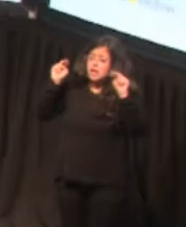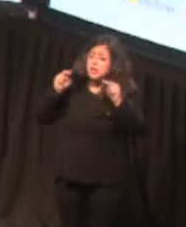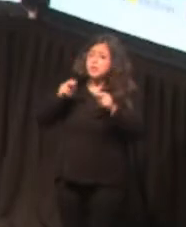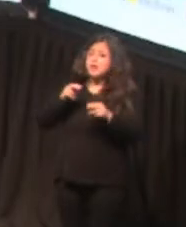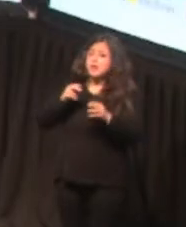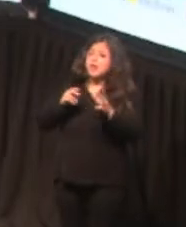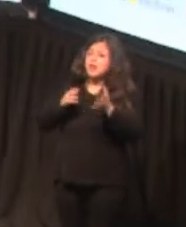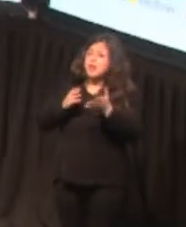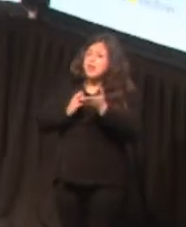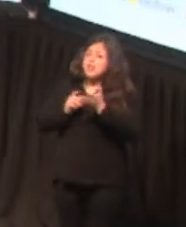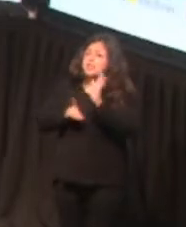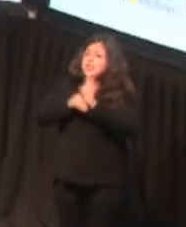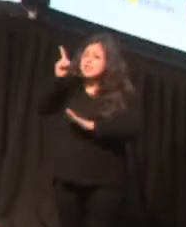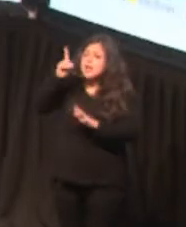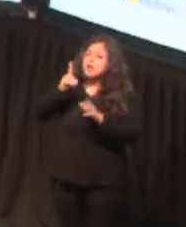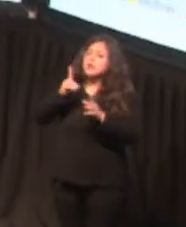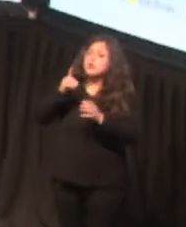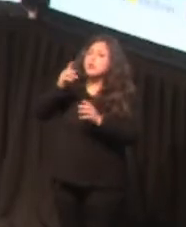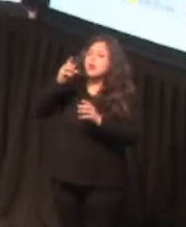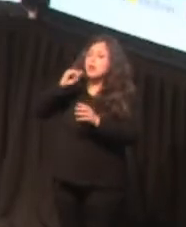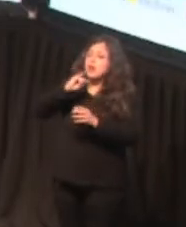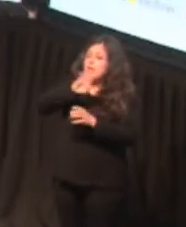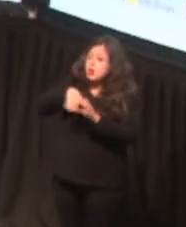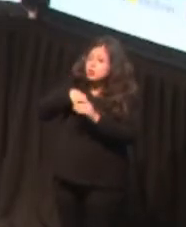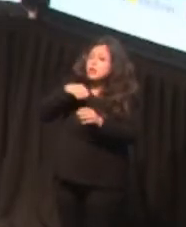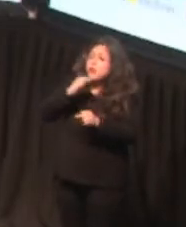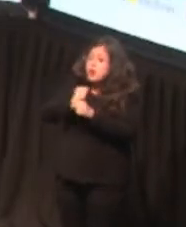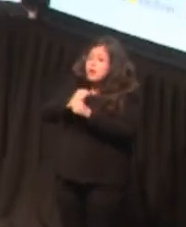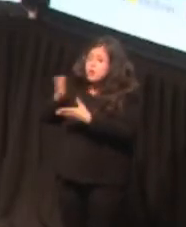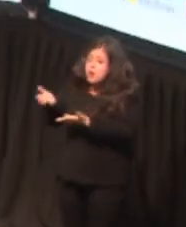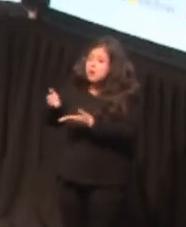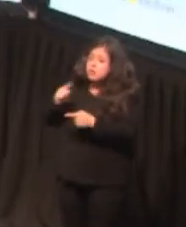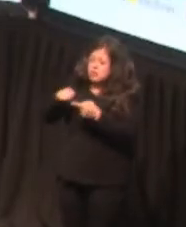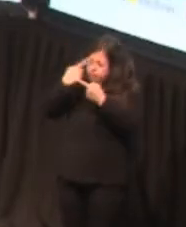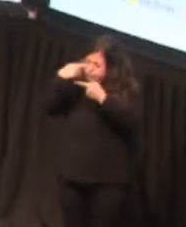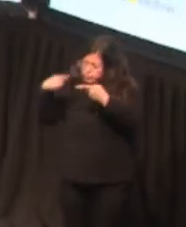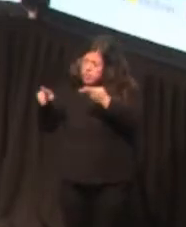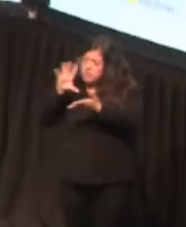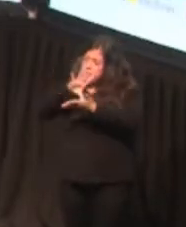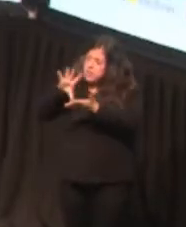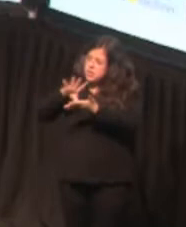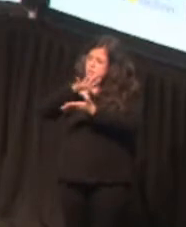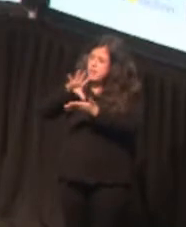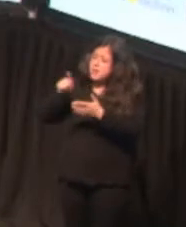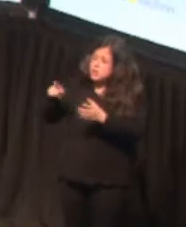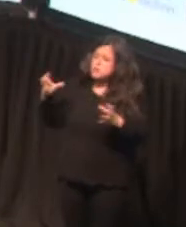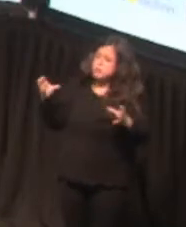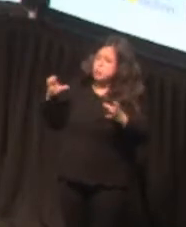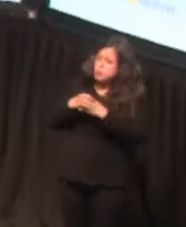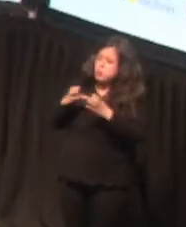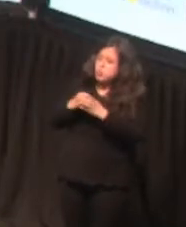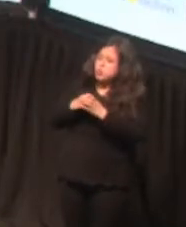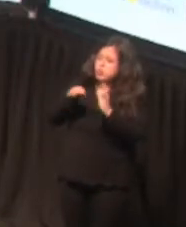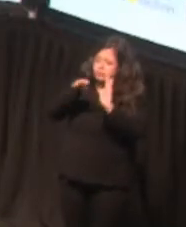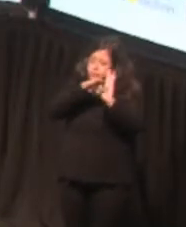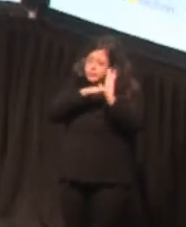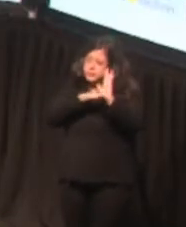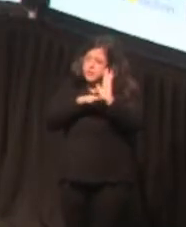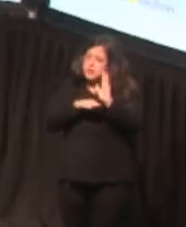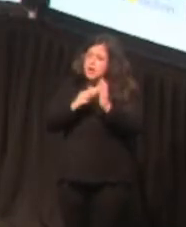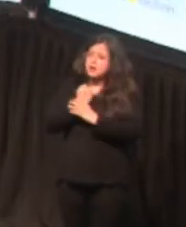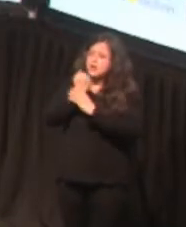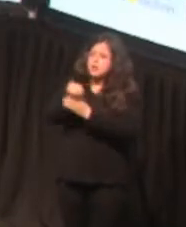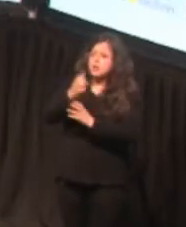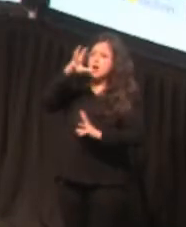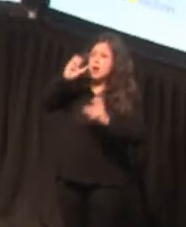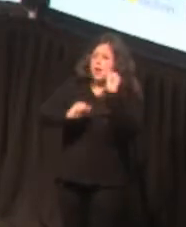con Discapacidad, experiencia inédita replicada en varios países y cuyo producto principal es un conjunto de guías y manuales que ayudan a las empresas